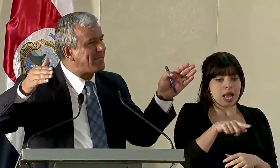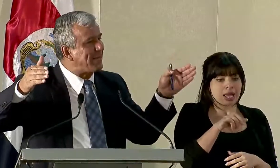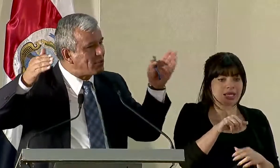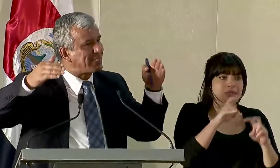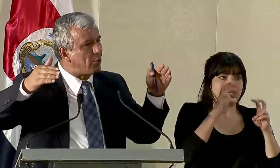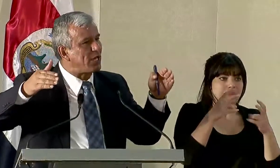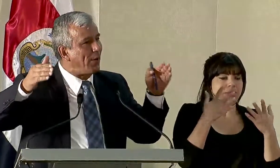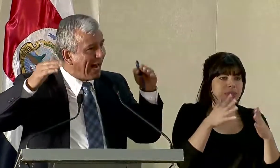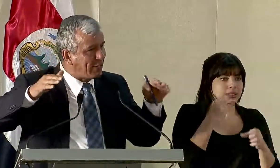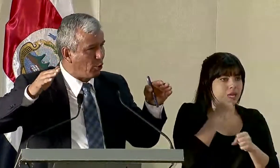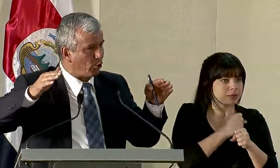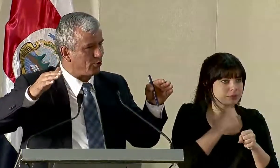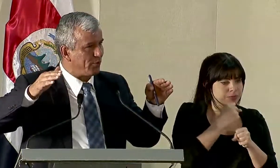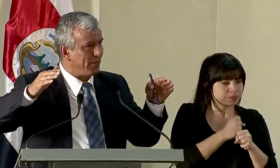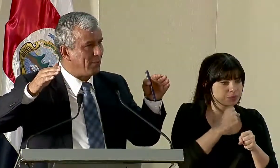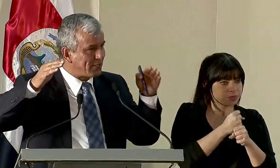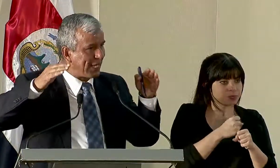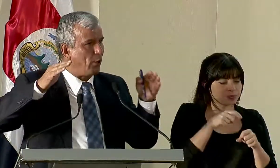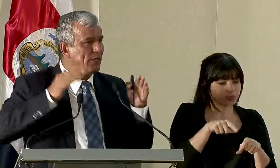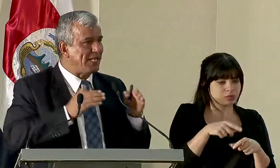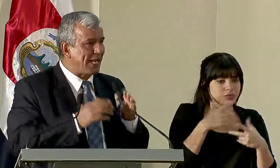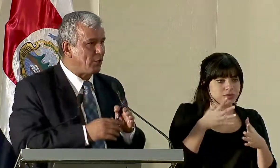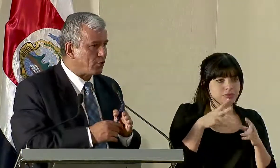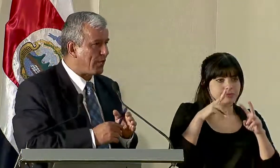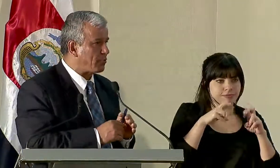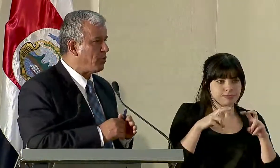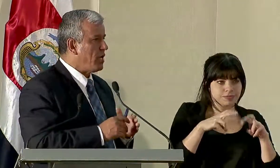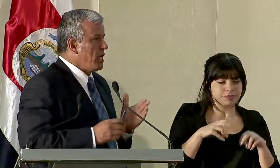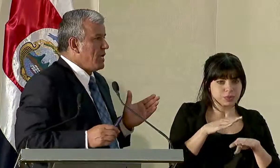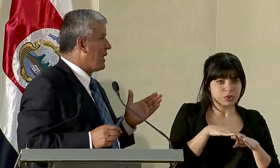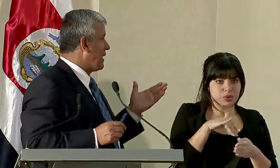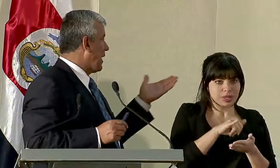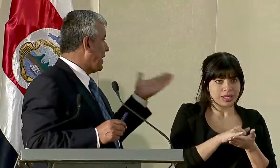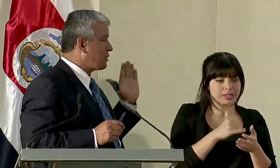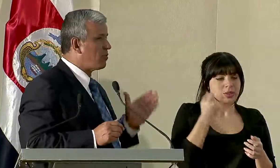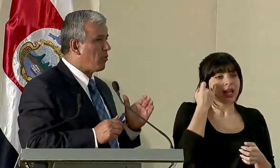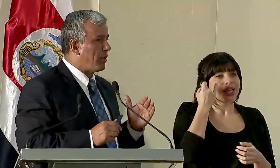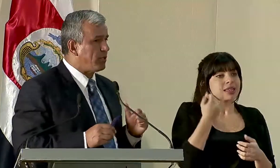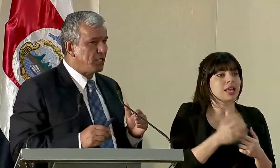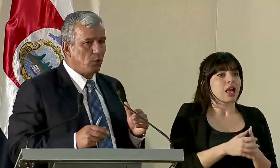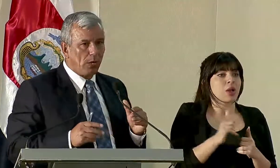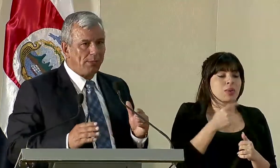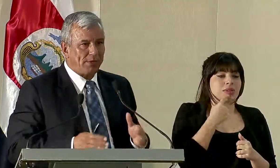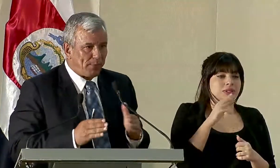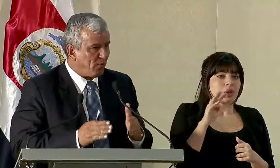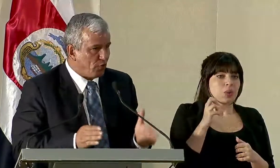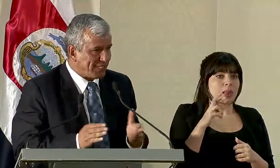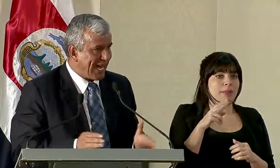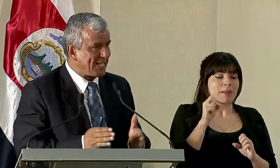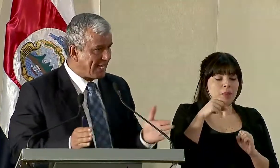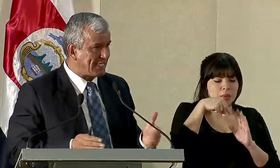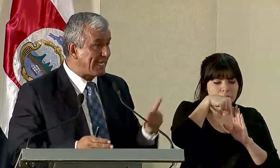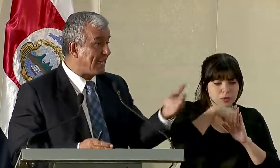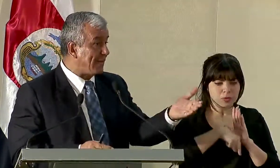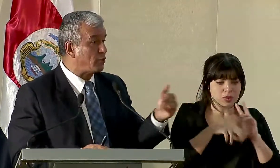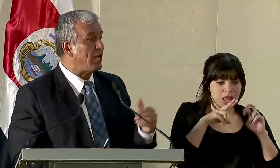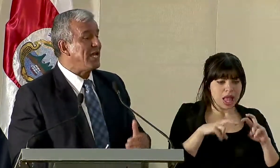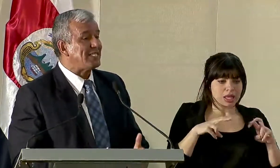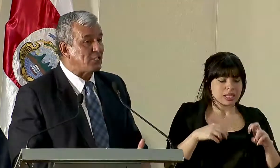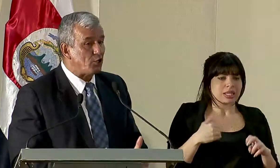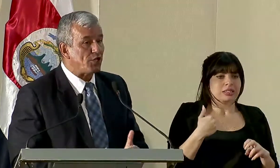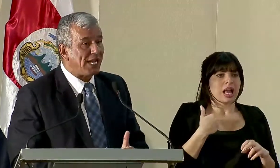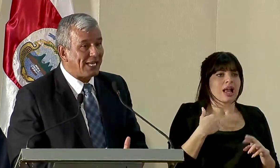estos temas ya hemos estado trabajándolos, ¿verdad? Hemos estado indagando sobre eso, y la idea es, como bien lo decía don Welmer, de profundizar y analizar.